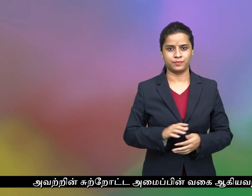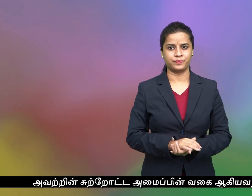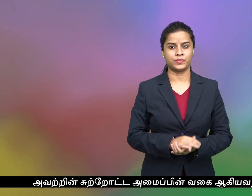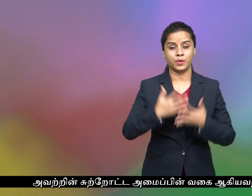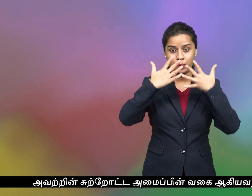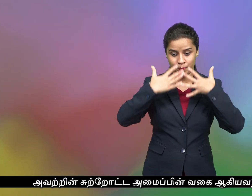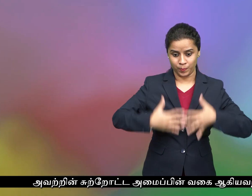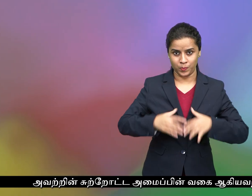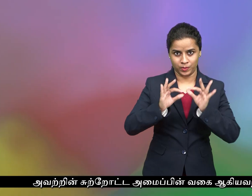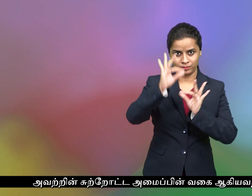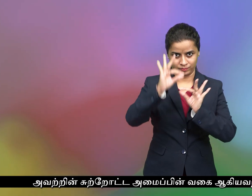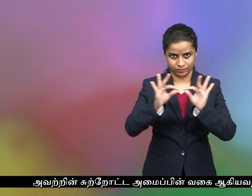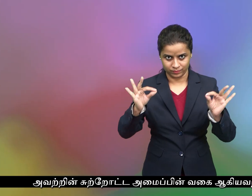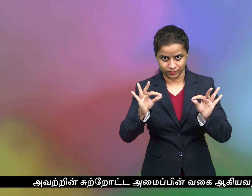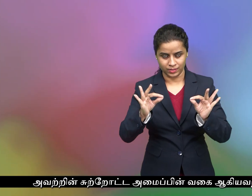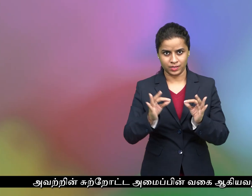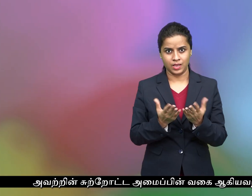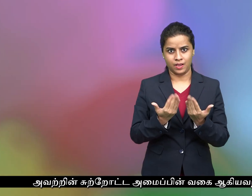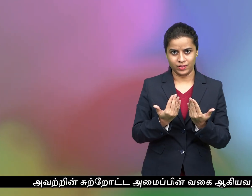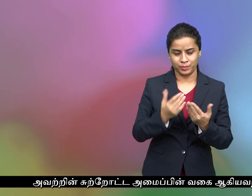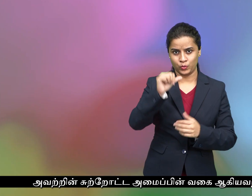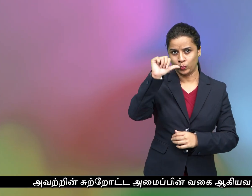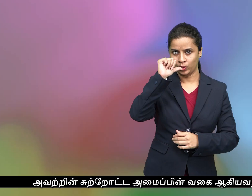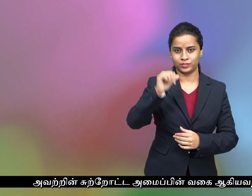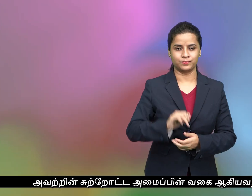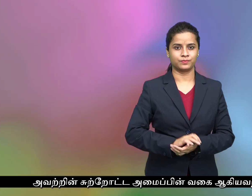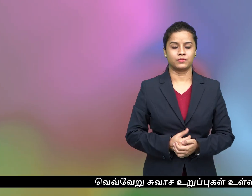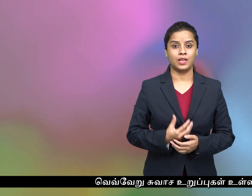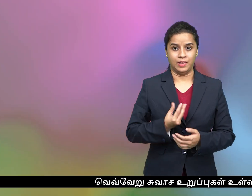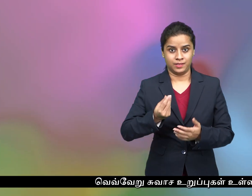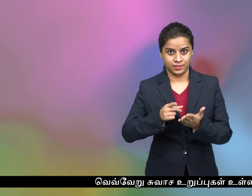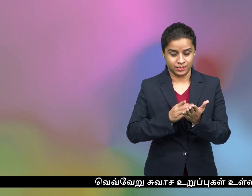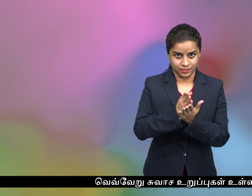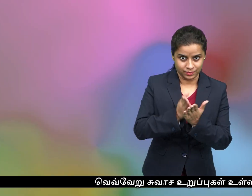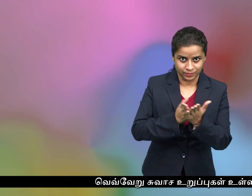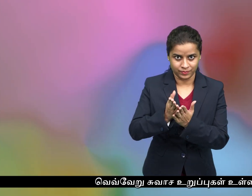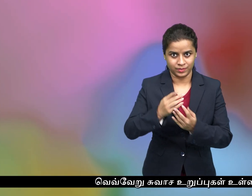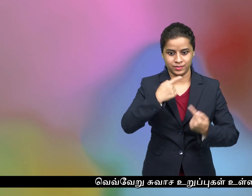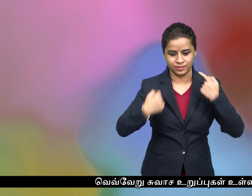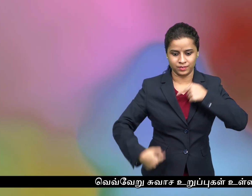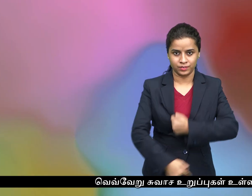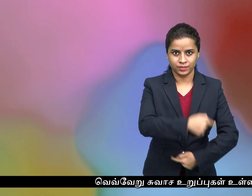அவற்றின் சுற்றோட்ட அமைப்பின் வகை ஆகியவற்றைப் பொறுத்து வெவ்வேறு சுவாச உறுப்புகள் உள்ளன.